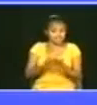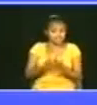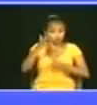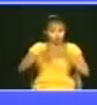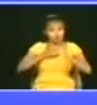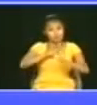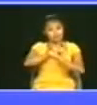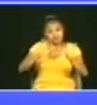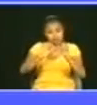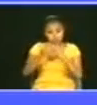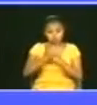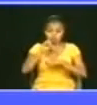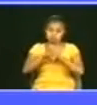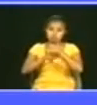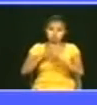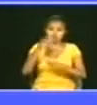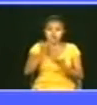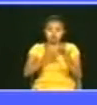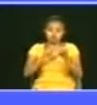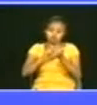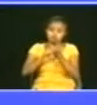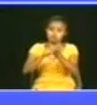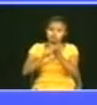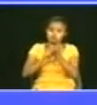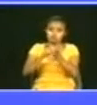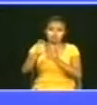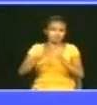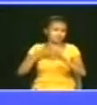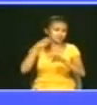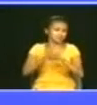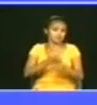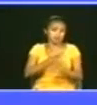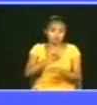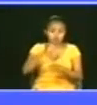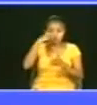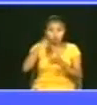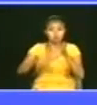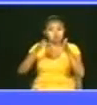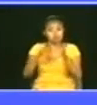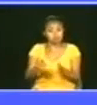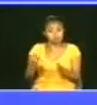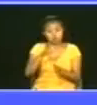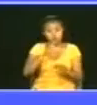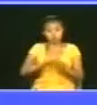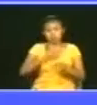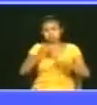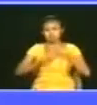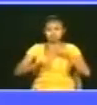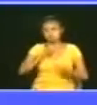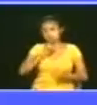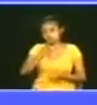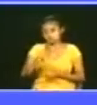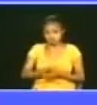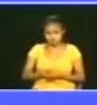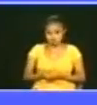ይህ በሌለበት የምክክር አገልግሎቱን በጽሑፍ ማድረግ አዳጋችና ውጤታማነቱም አጠራጣሪ